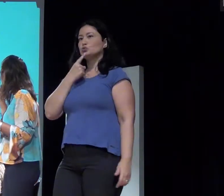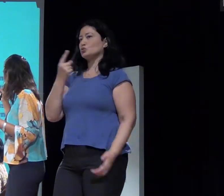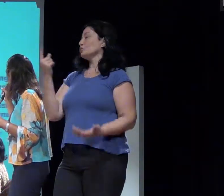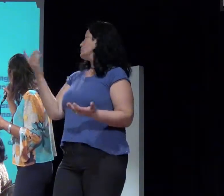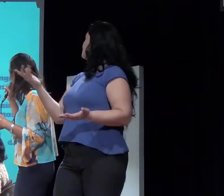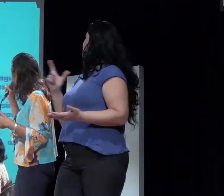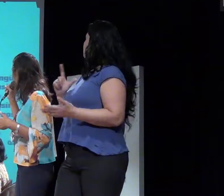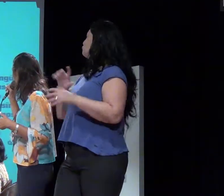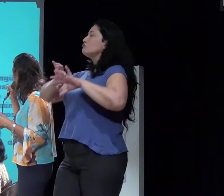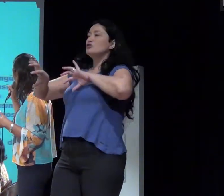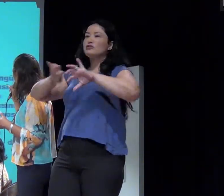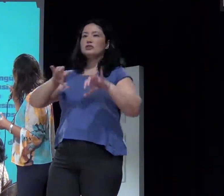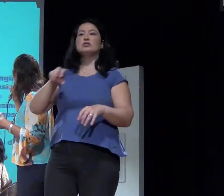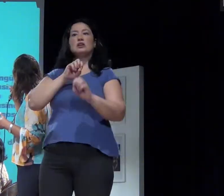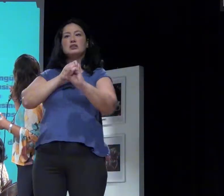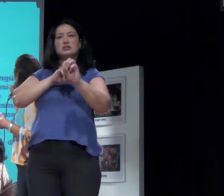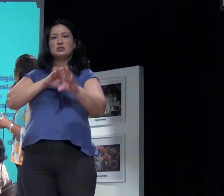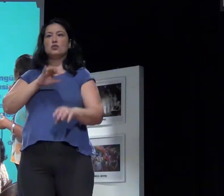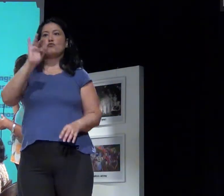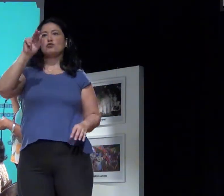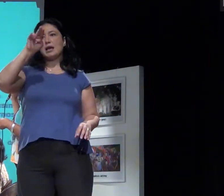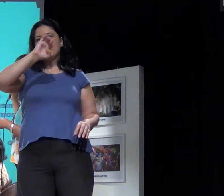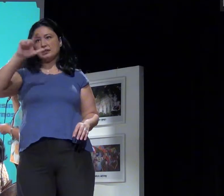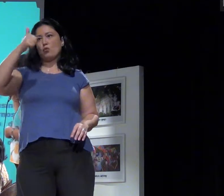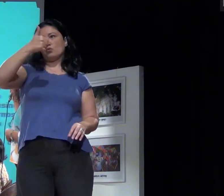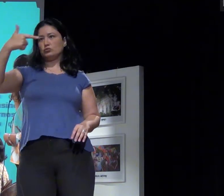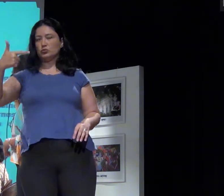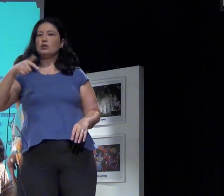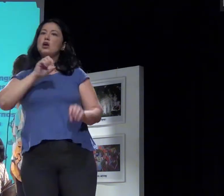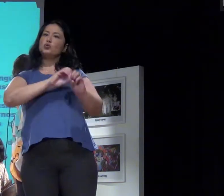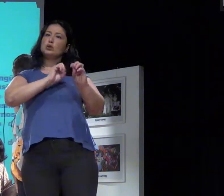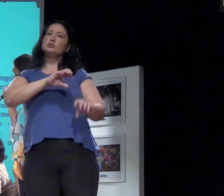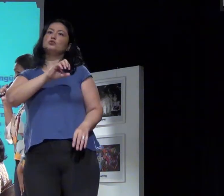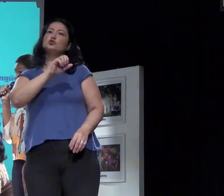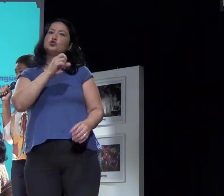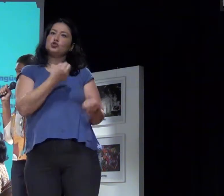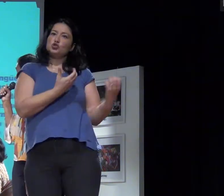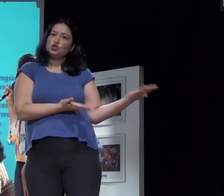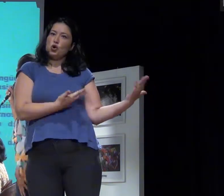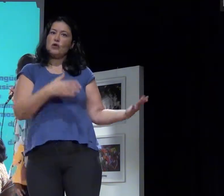divididos em ensino fundamental 1 e 2, educação de jovens e adultos,